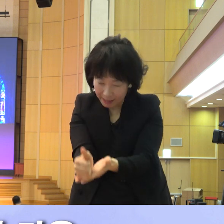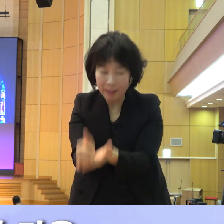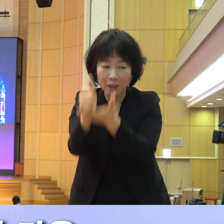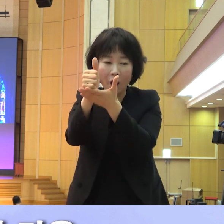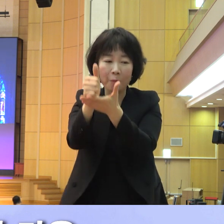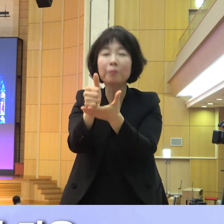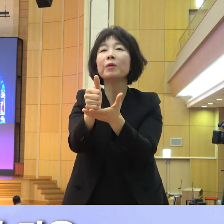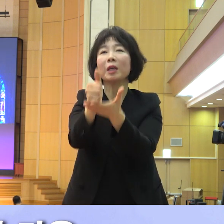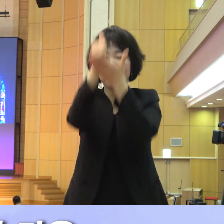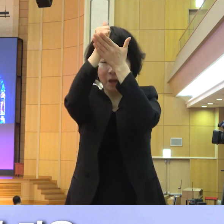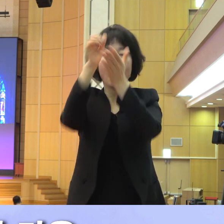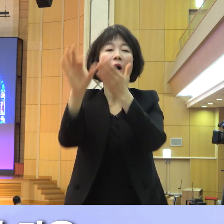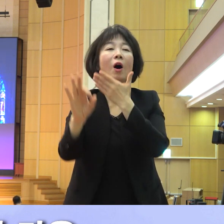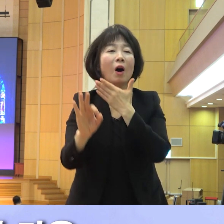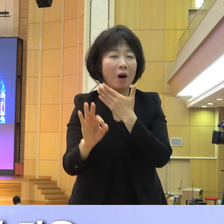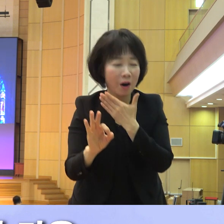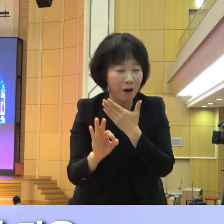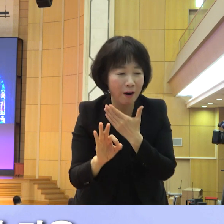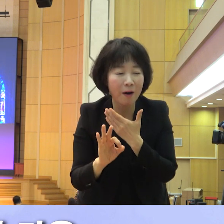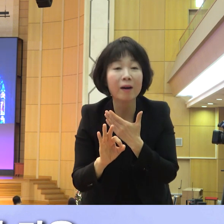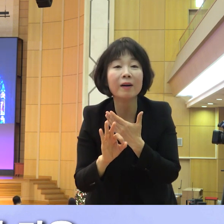하나님만 섬기면